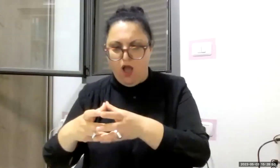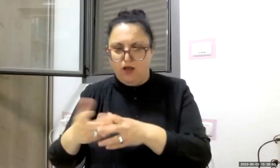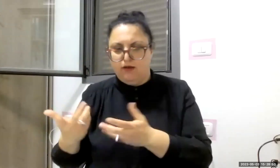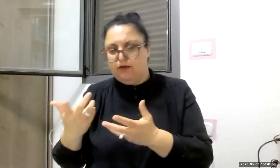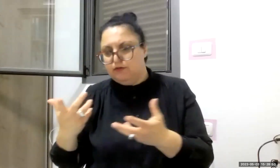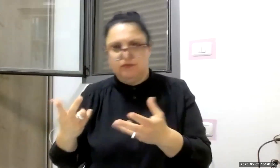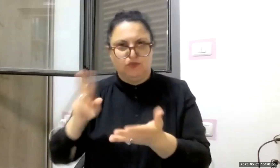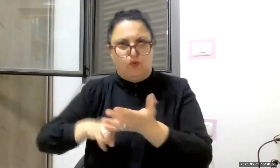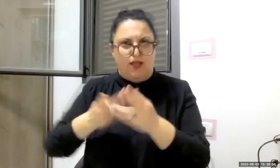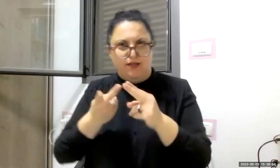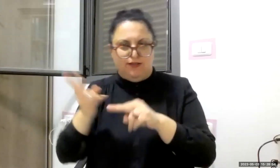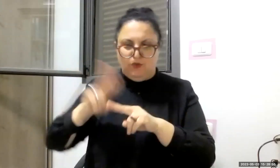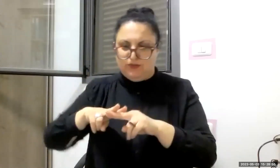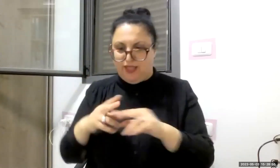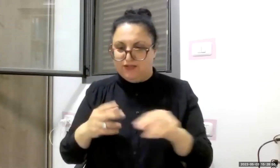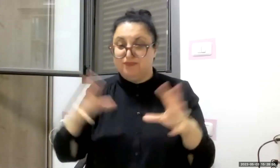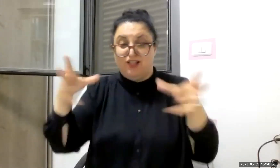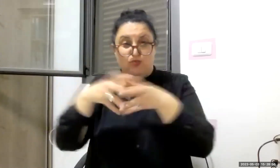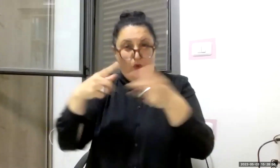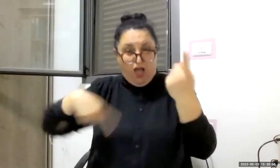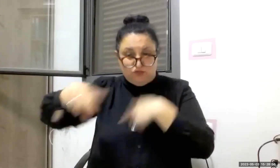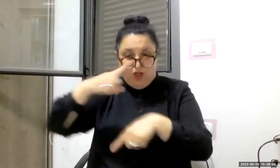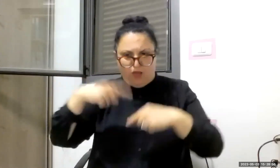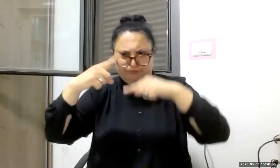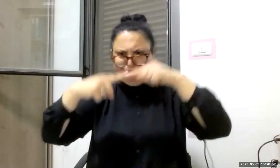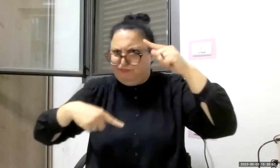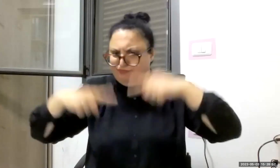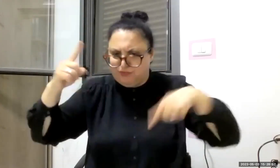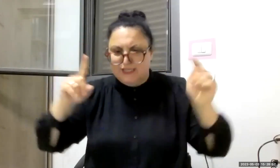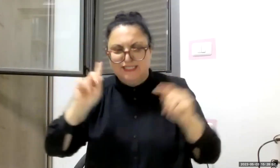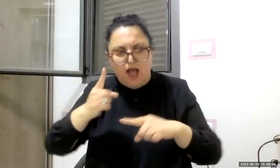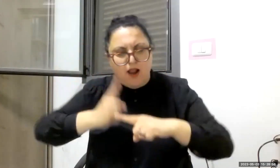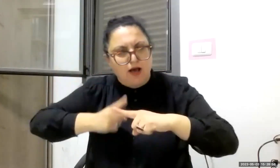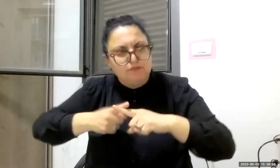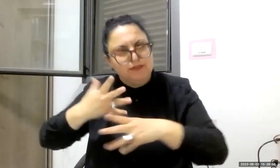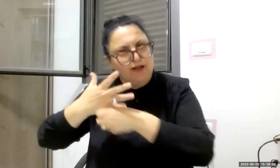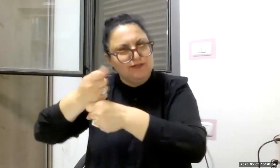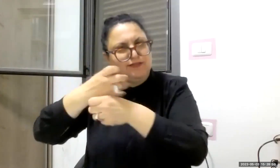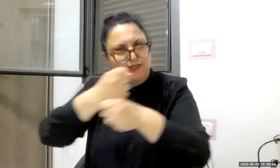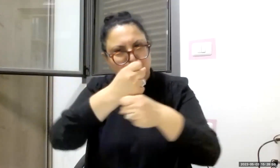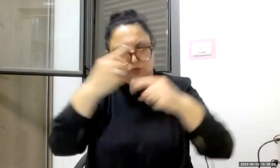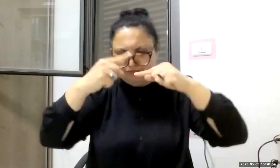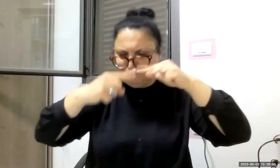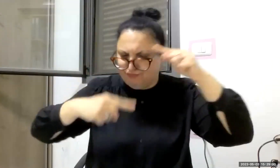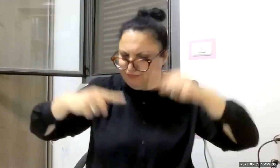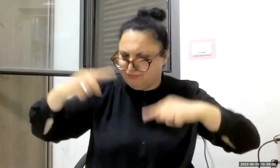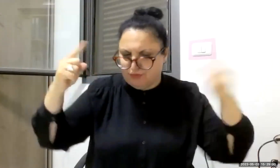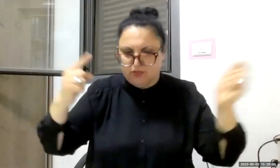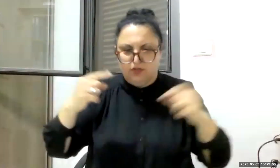אולי נוכל ליצור תנועה צודקת יותר או תנועה מגוונת צריך באמת לדאוג לי